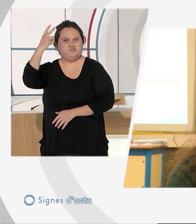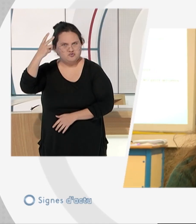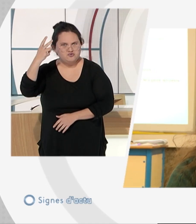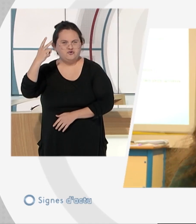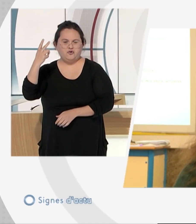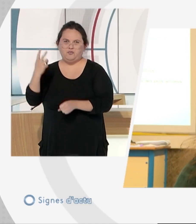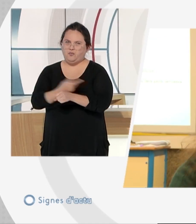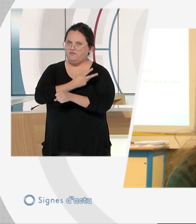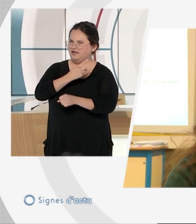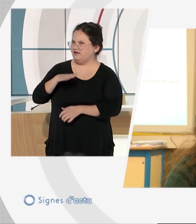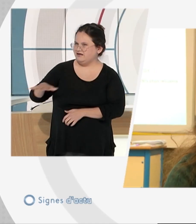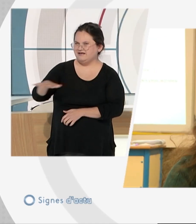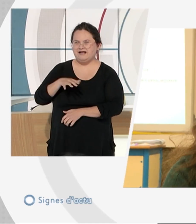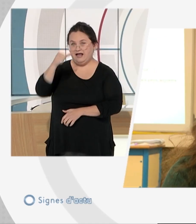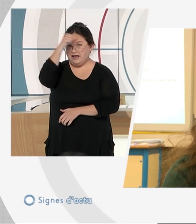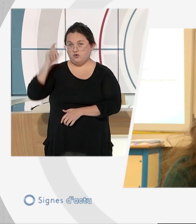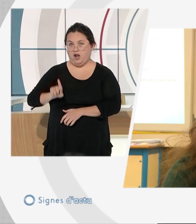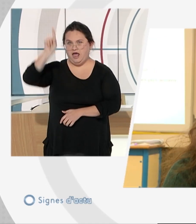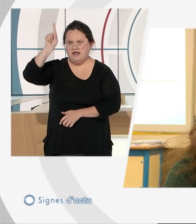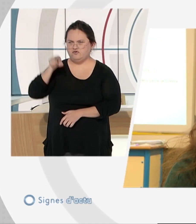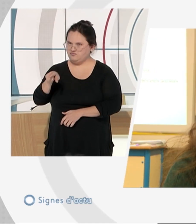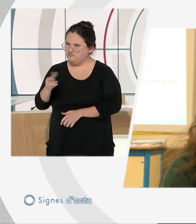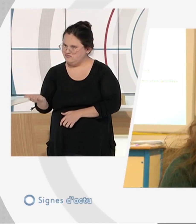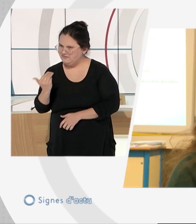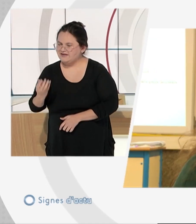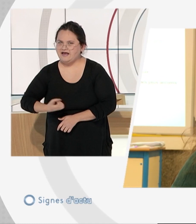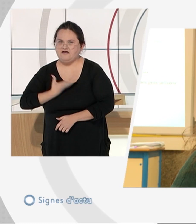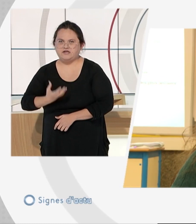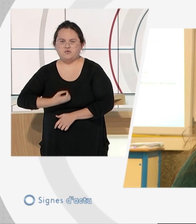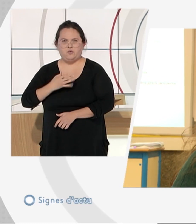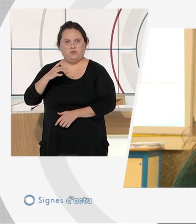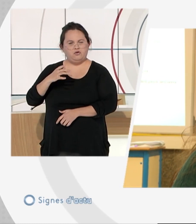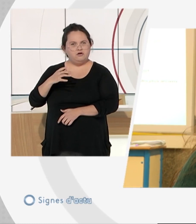d'interroger, notamment quand ils lèvent la main, les garçons. Et je pense qu'inconsciemment,